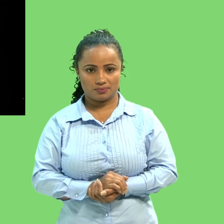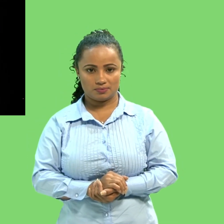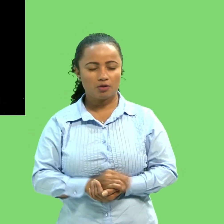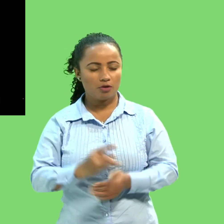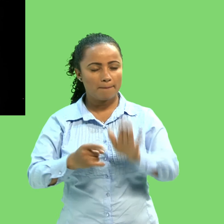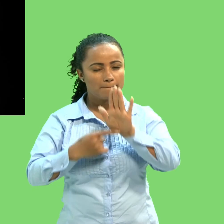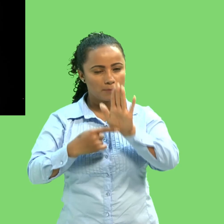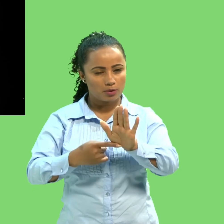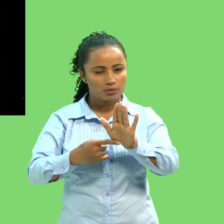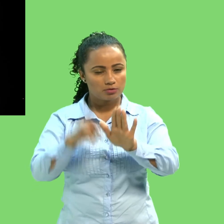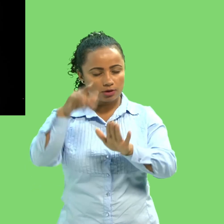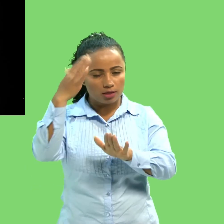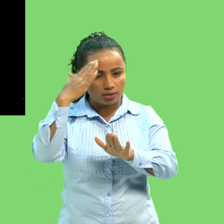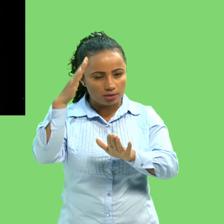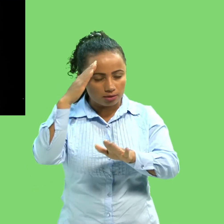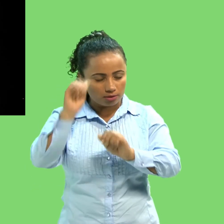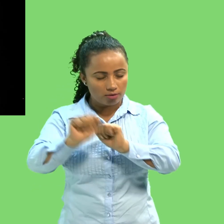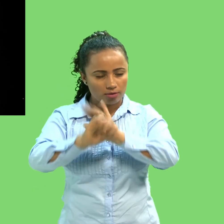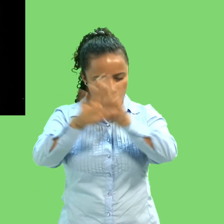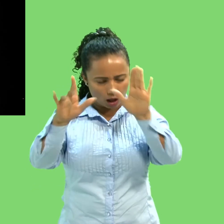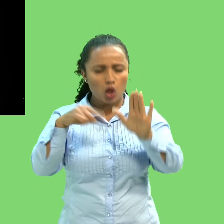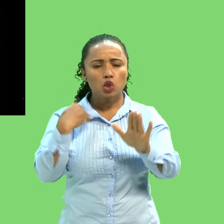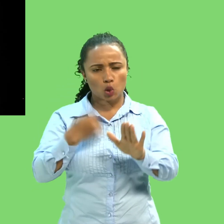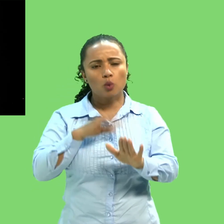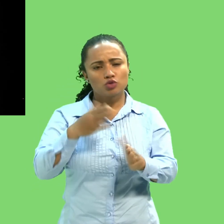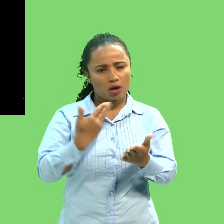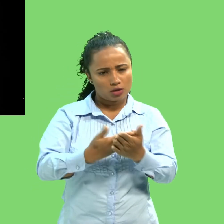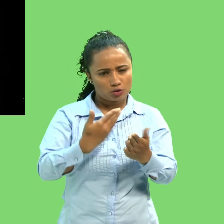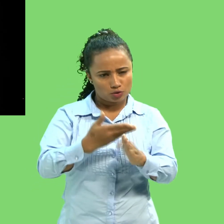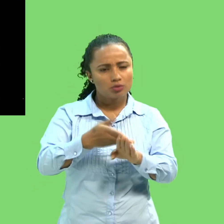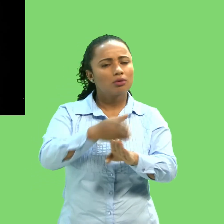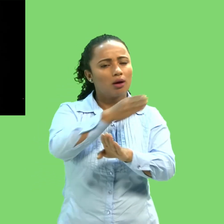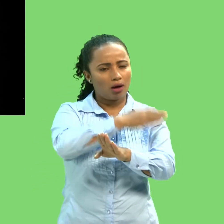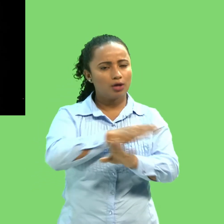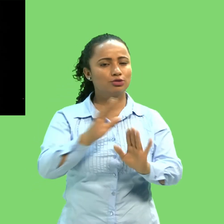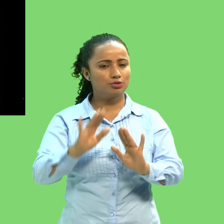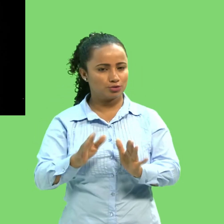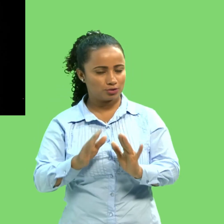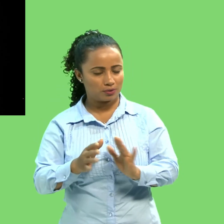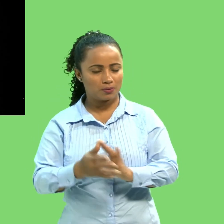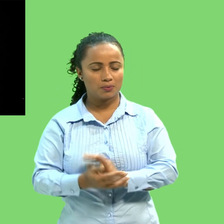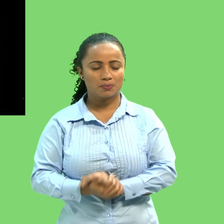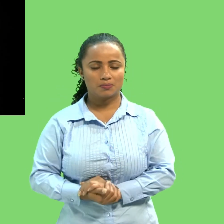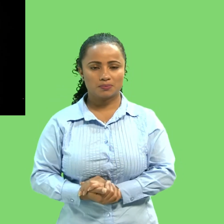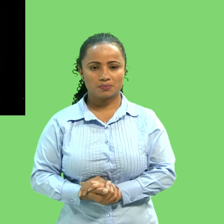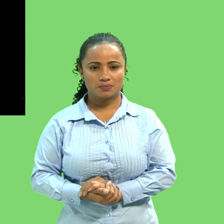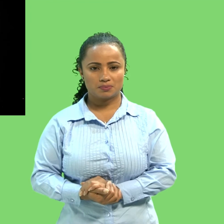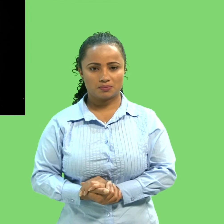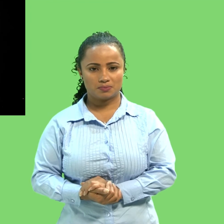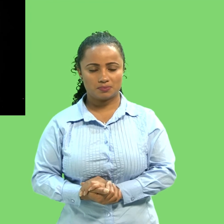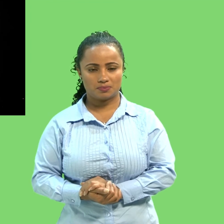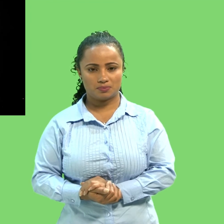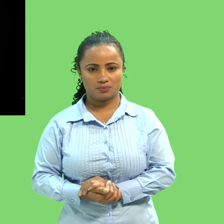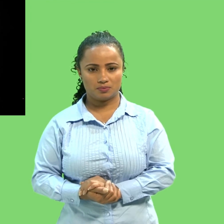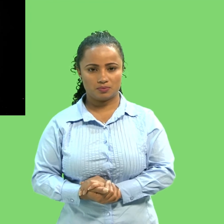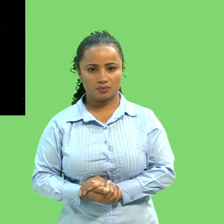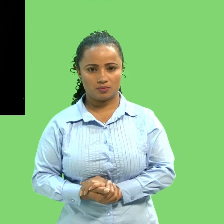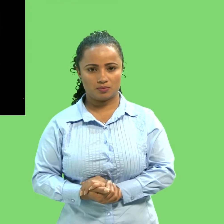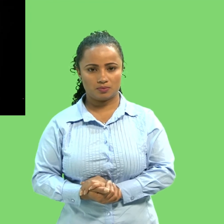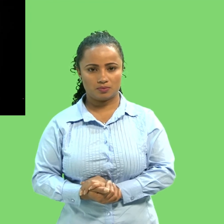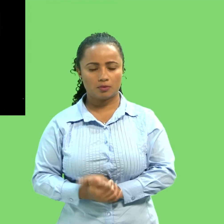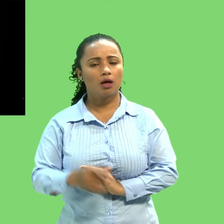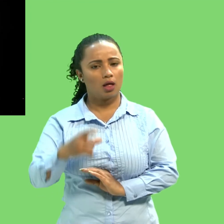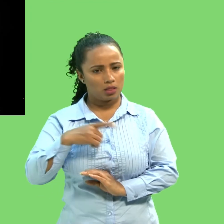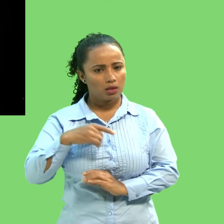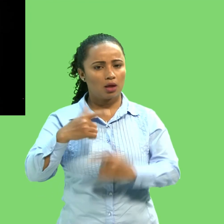né? Reforçando mais uma vez, nós já vimos sobre isso anteriormente, né? Linguística aplicada. Temos aqui a própria